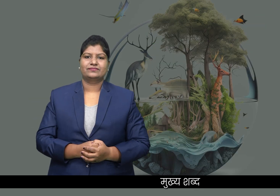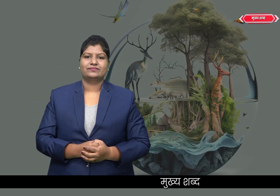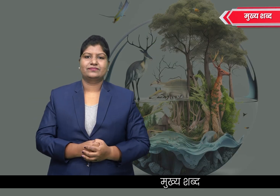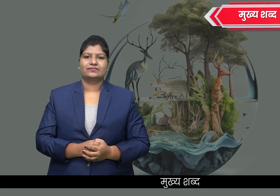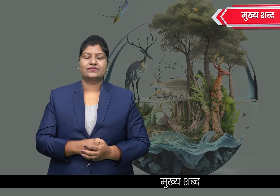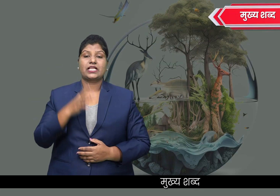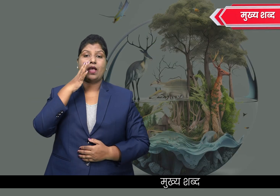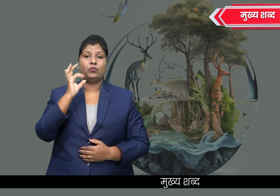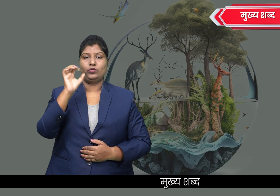मुख्य शब्द: